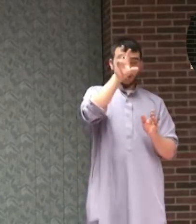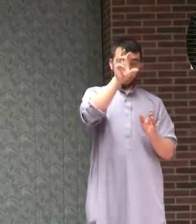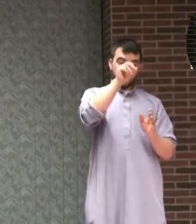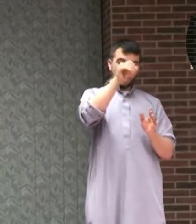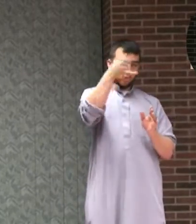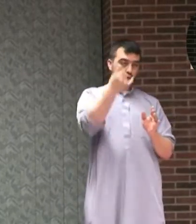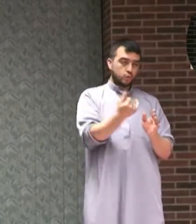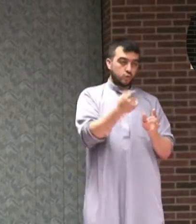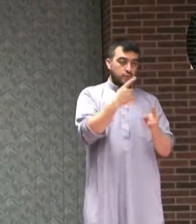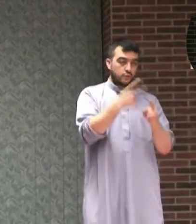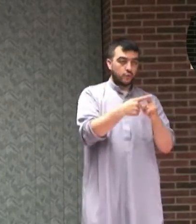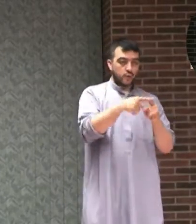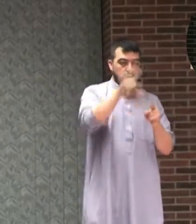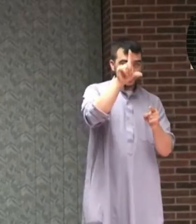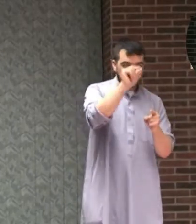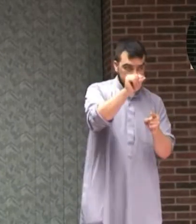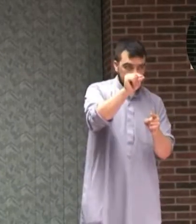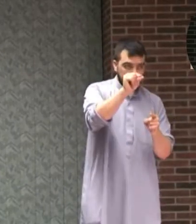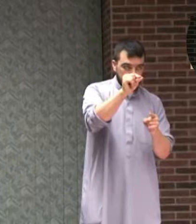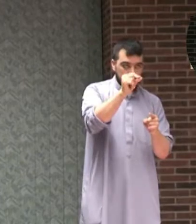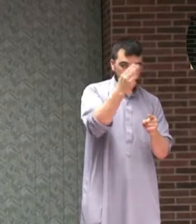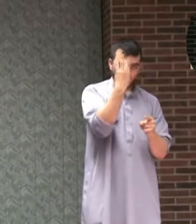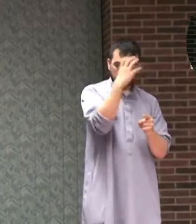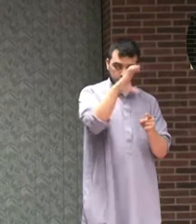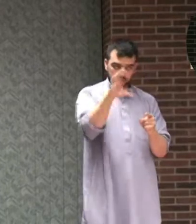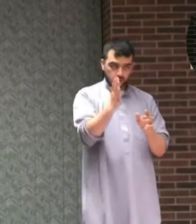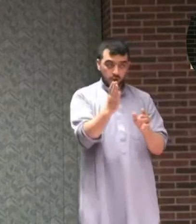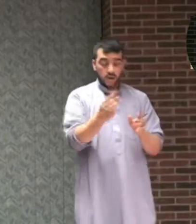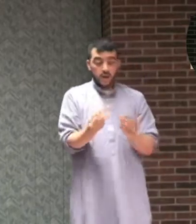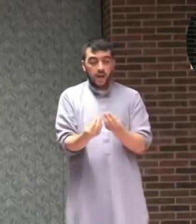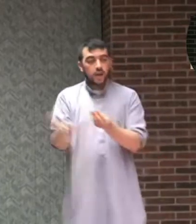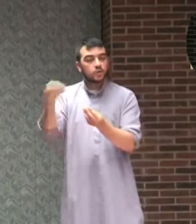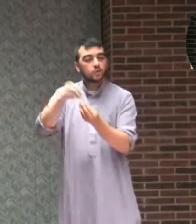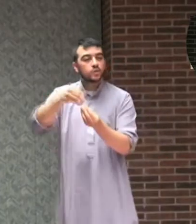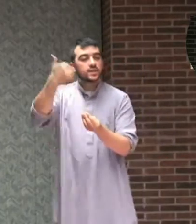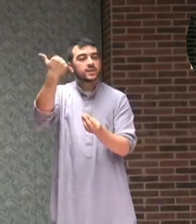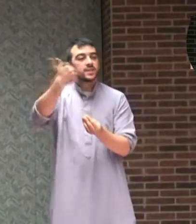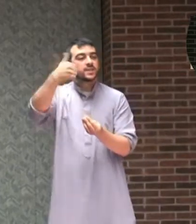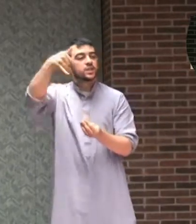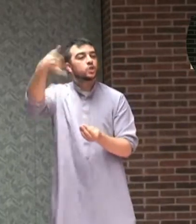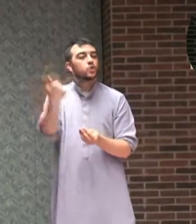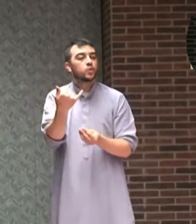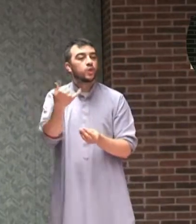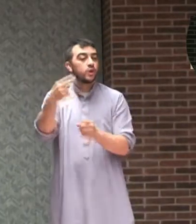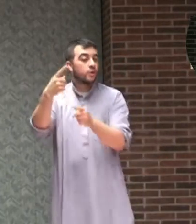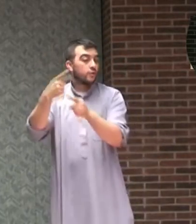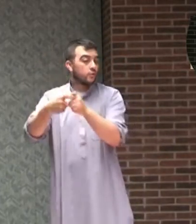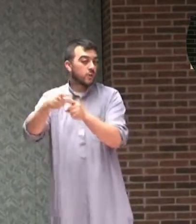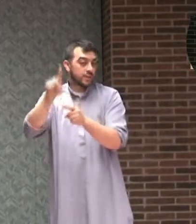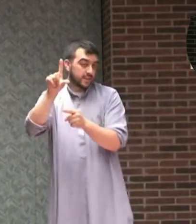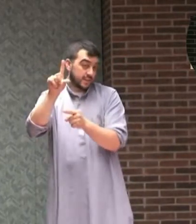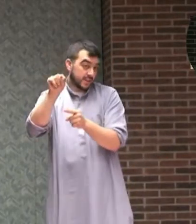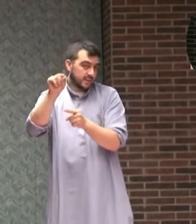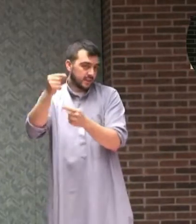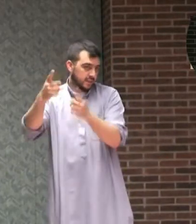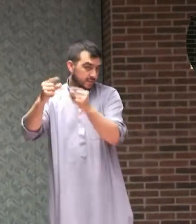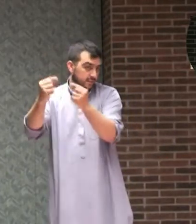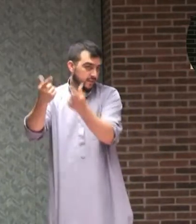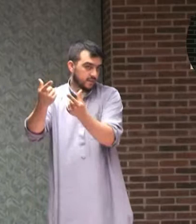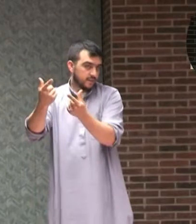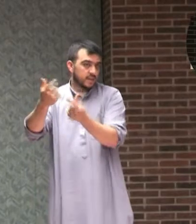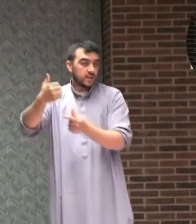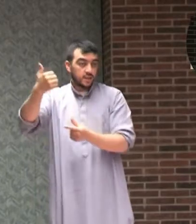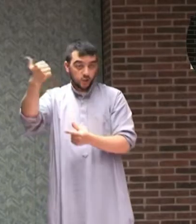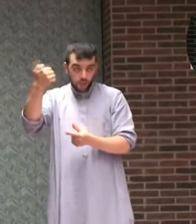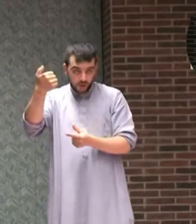année tout entière. 360 jours à peu près. Donc, il y a vraiment un mérite exceptionnel à jeûner ces six